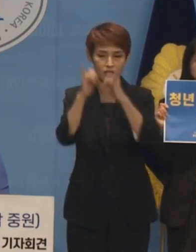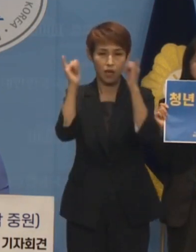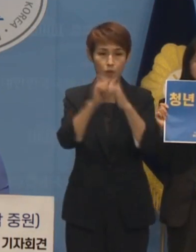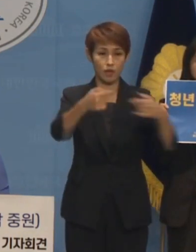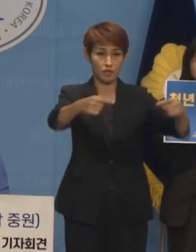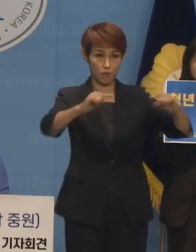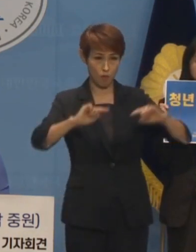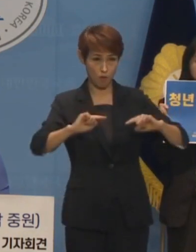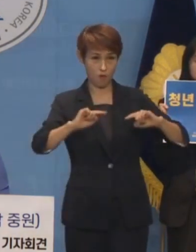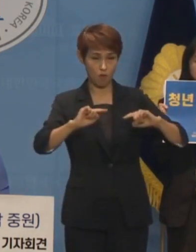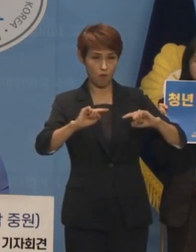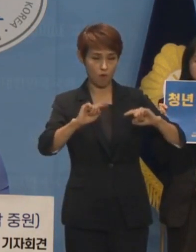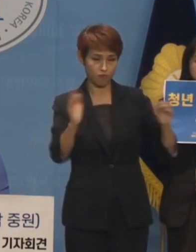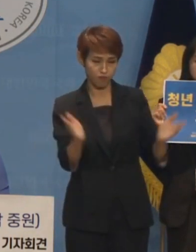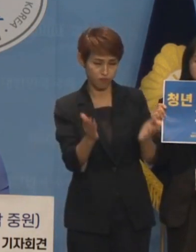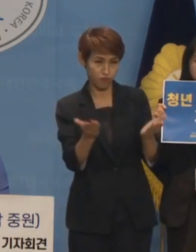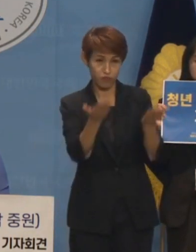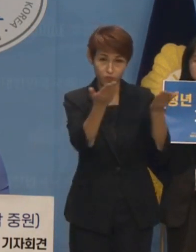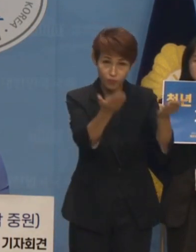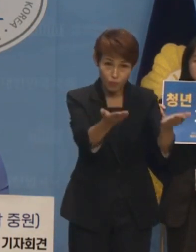사회적 기본권 보장을 지원해